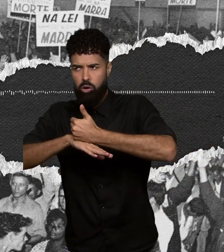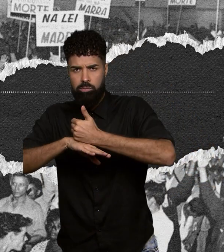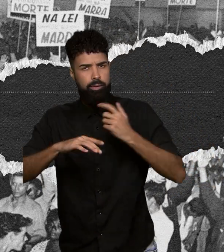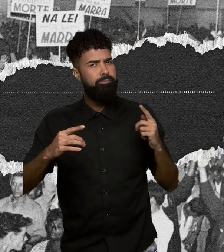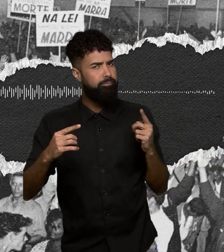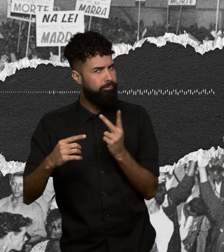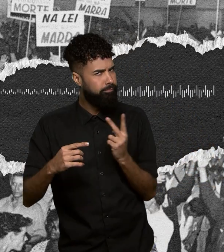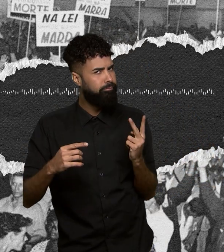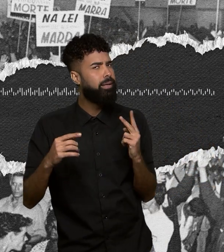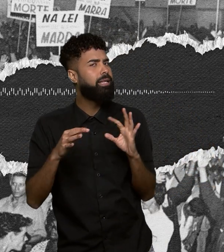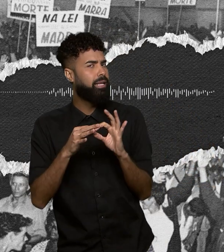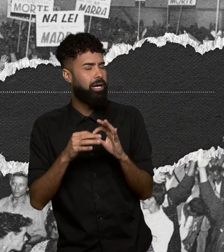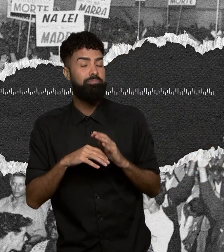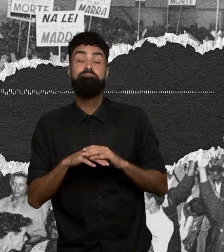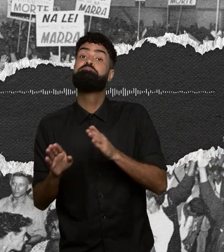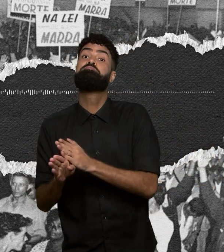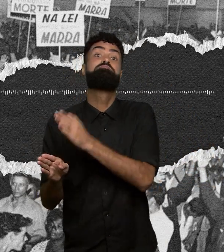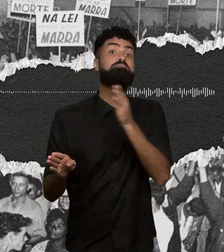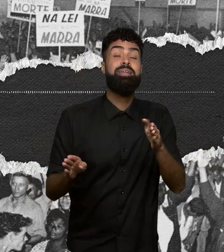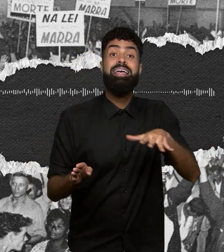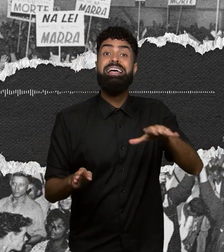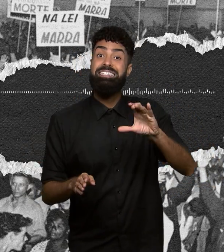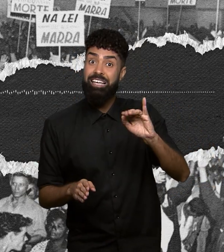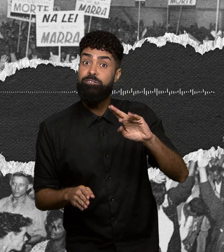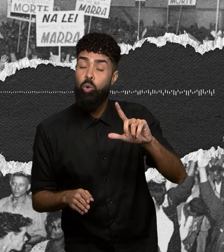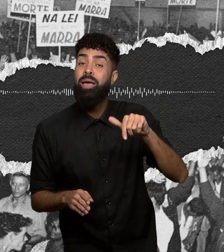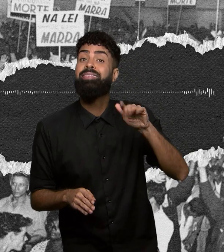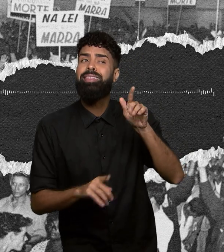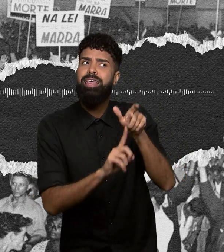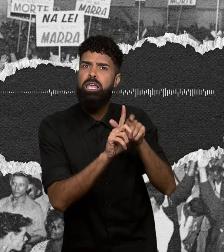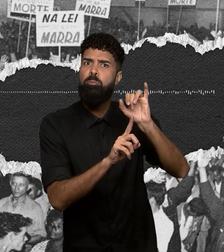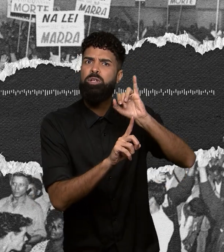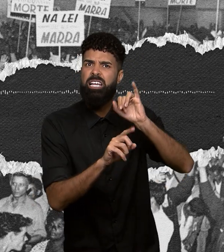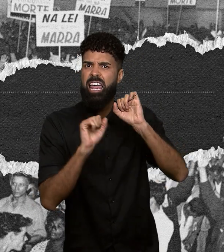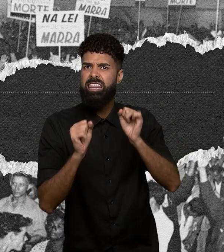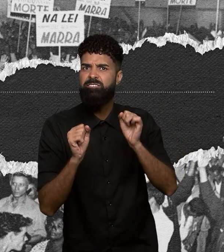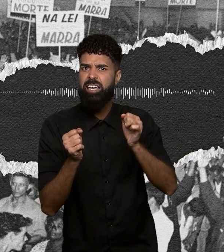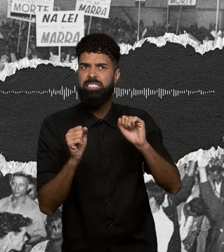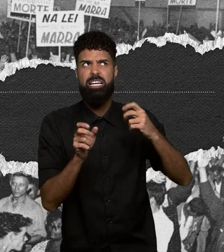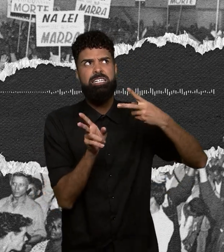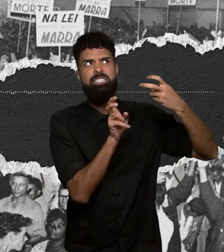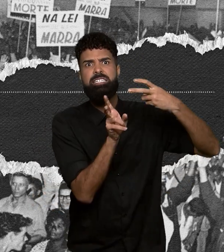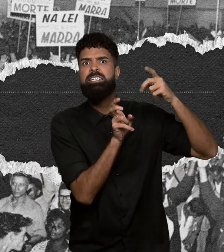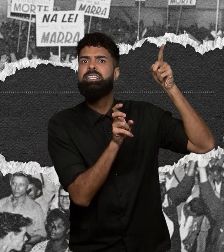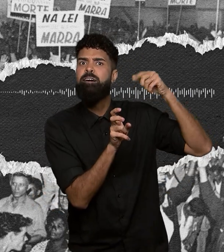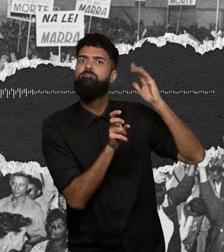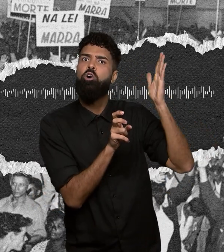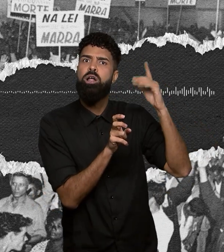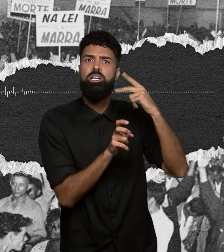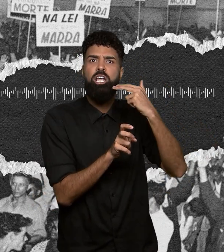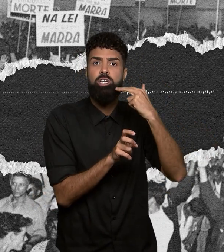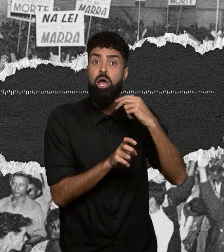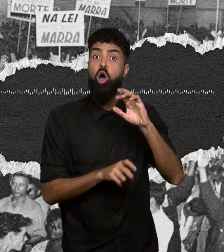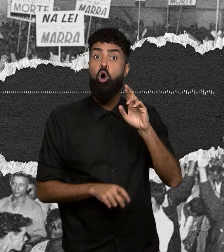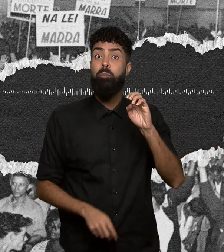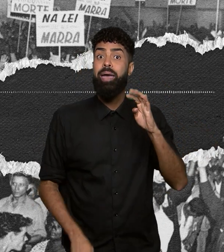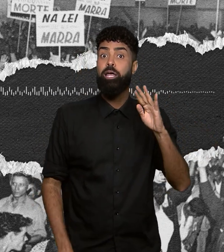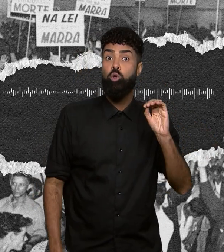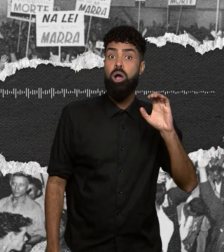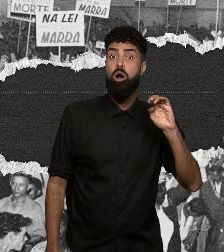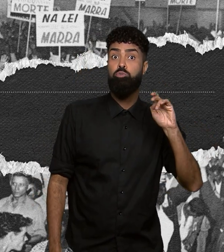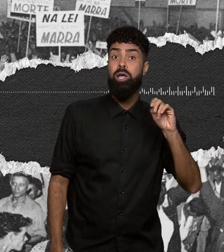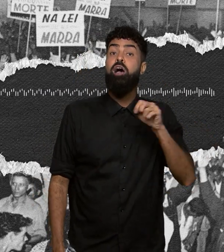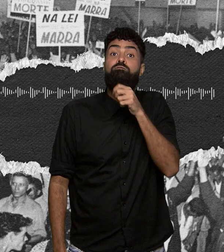os civis sabe quem era o nome importante na defesa da exploração estrangeira do petróleo brasileiro Roberto Campos o avô do atual presidente do